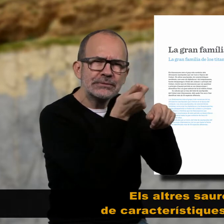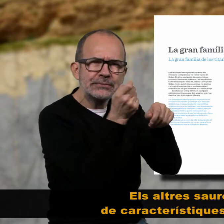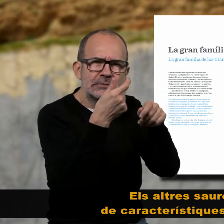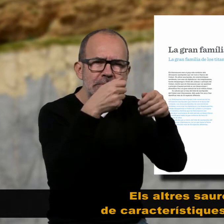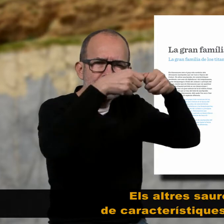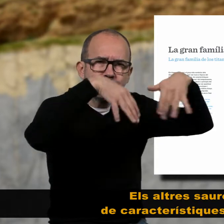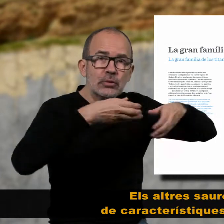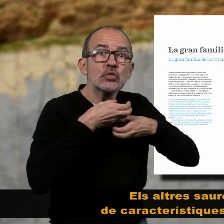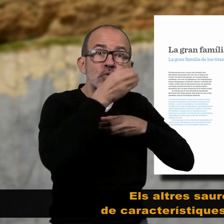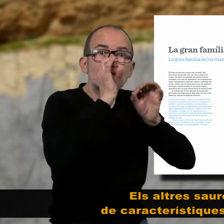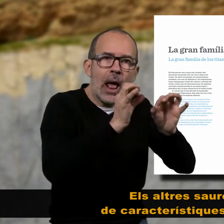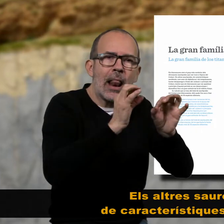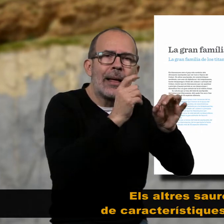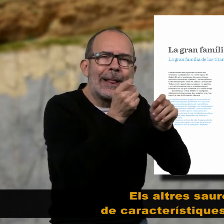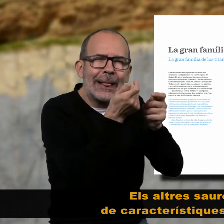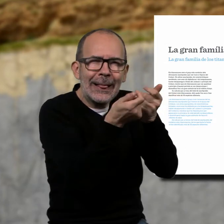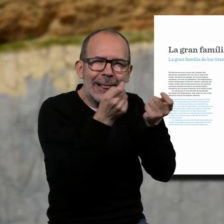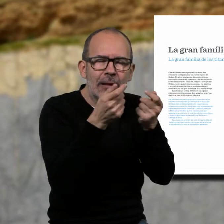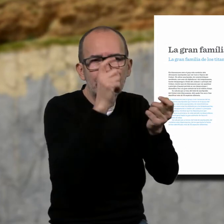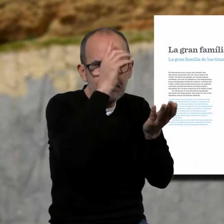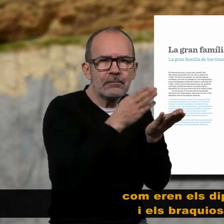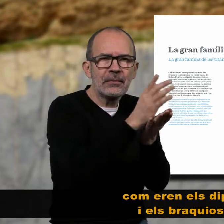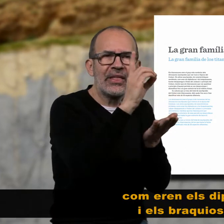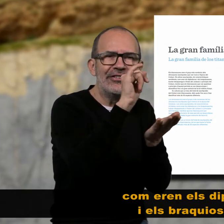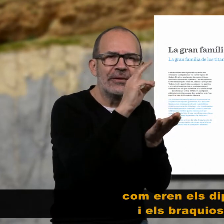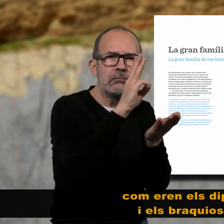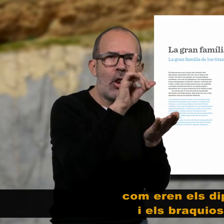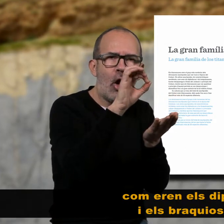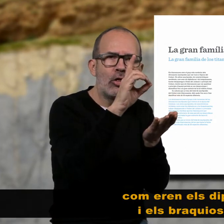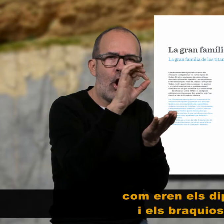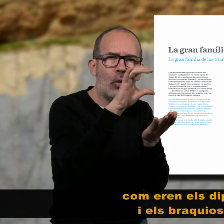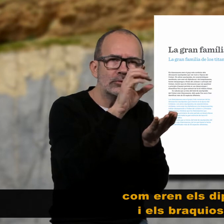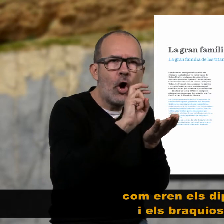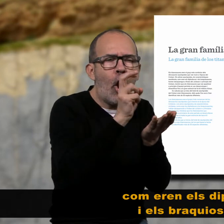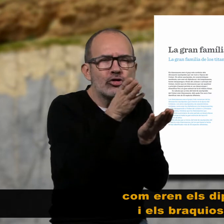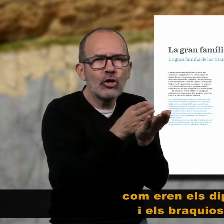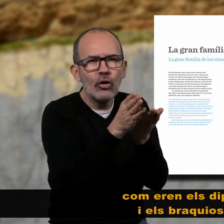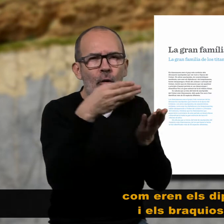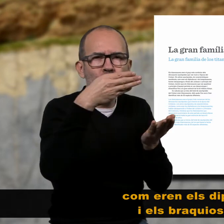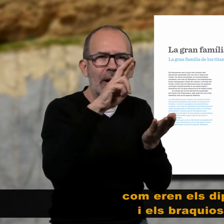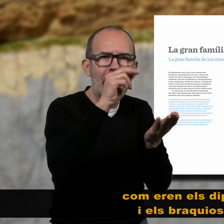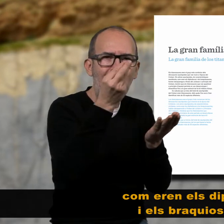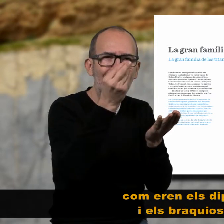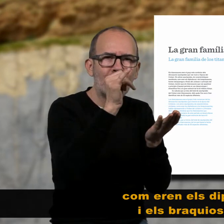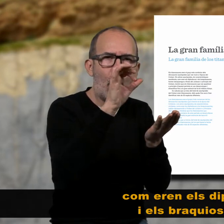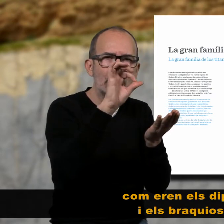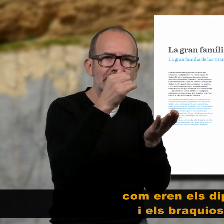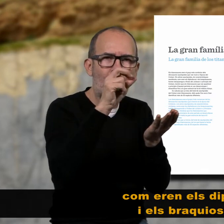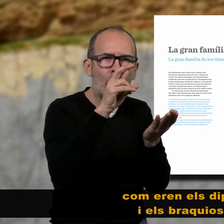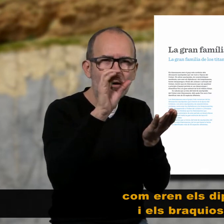Els altres sauròpodes, de característiques semblants, com eren el Diplodocus i el Brachiosaures, havien desaparegut a